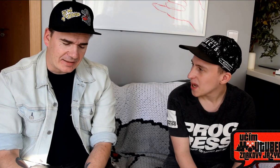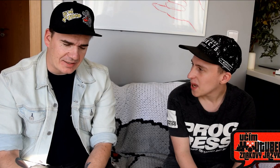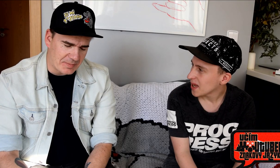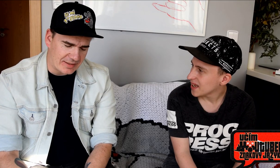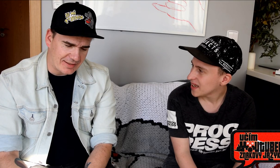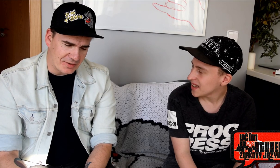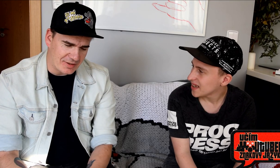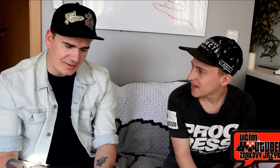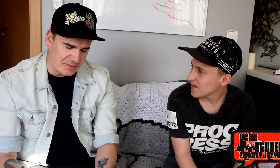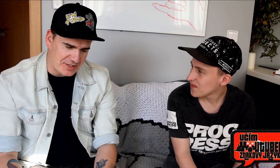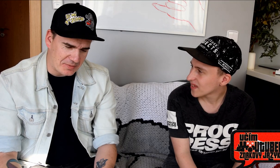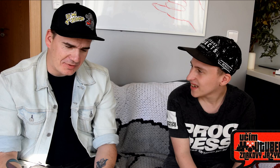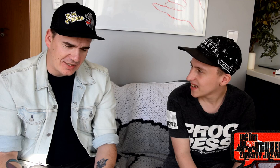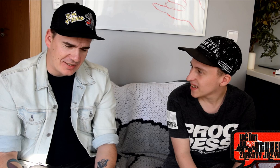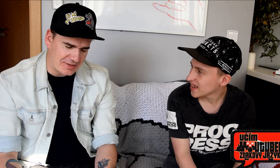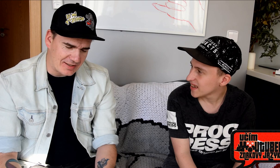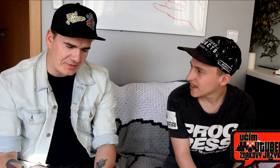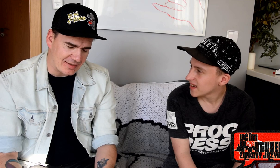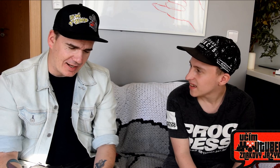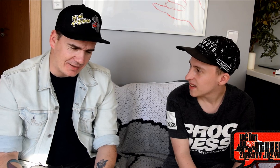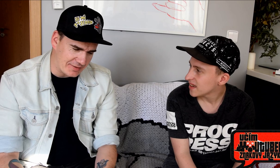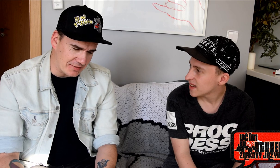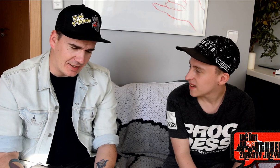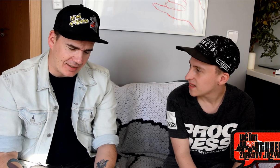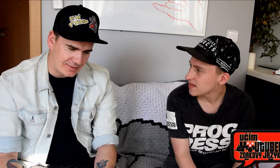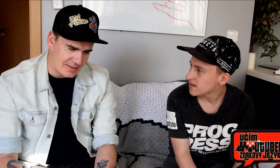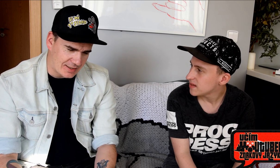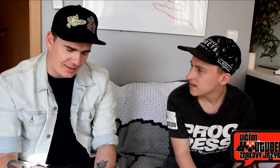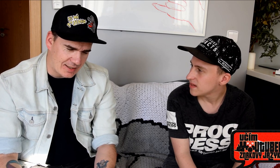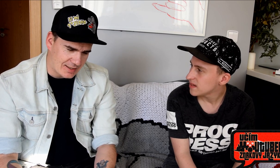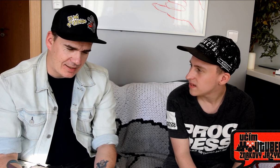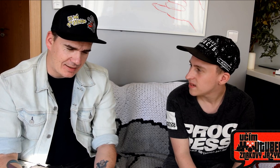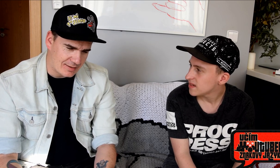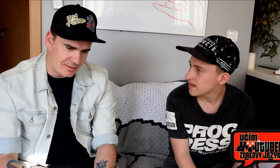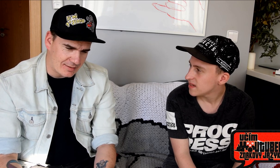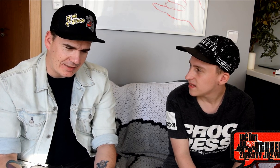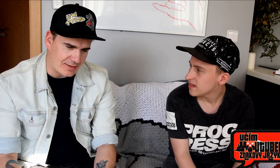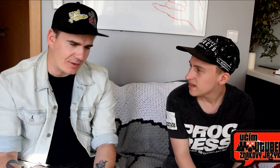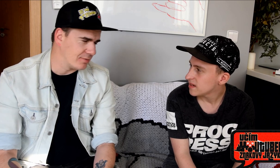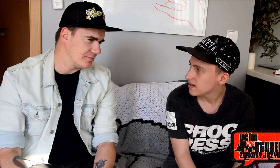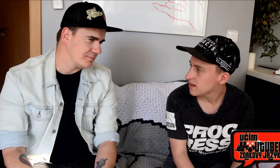Takže Maxi, potřebuji nejdřív takový ty základní slova. Jak se řekne jedno?